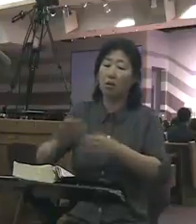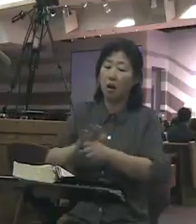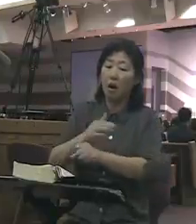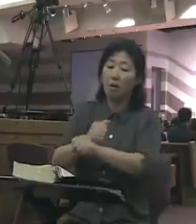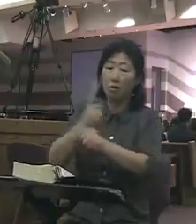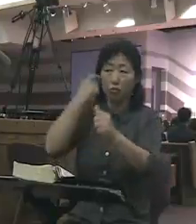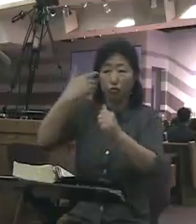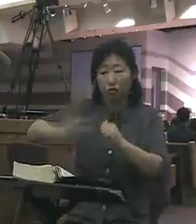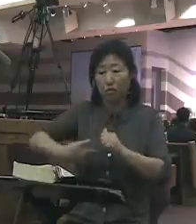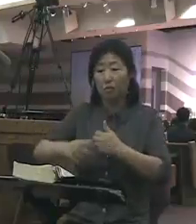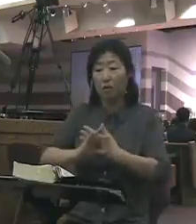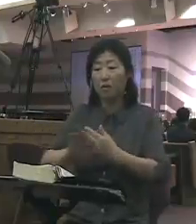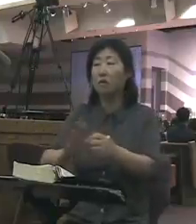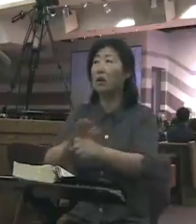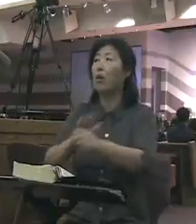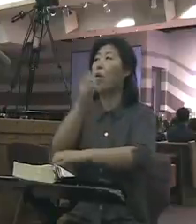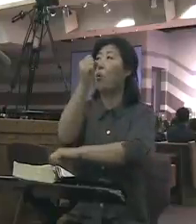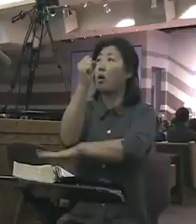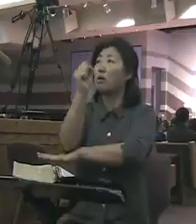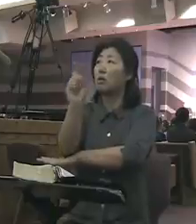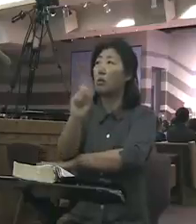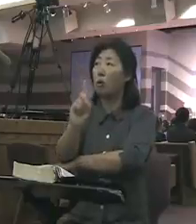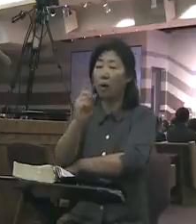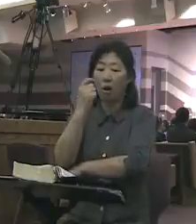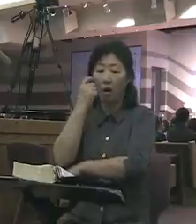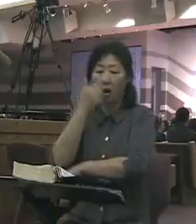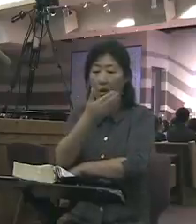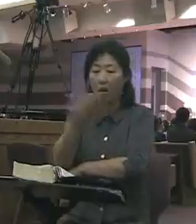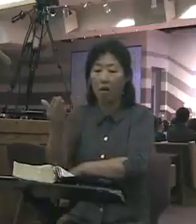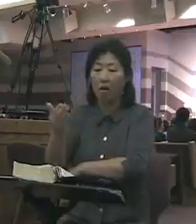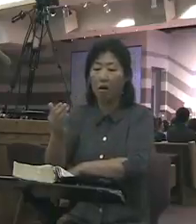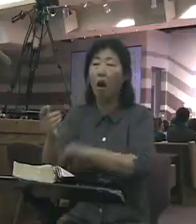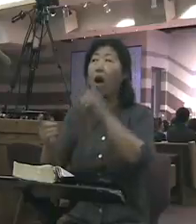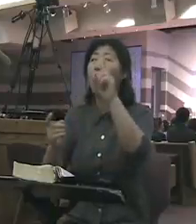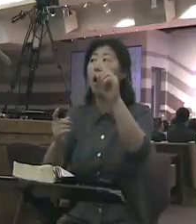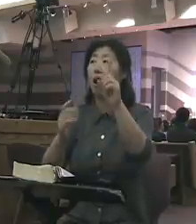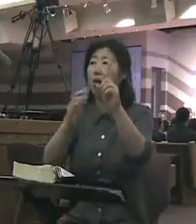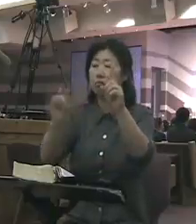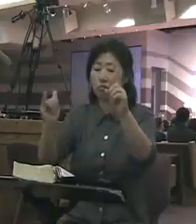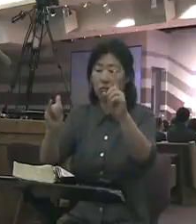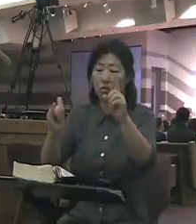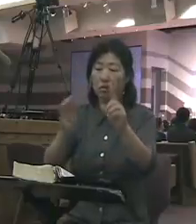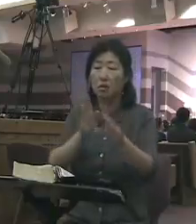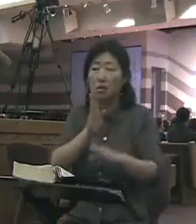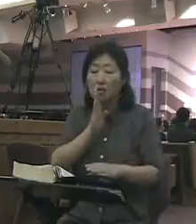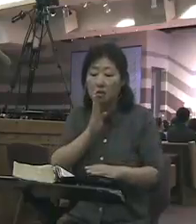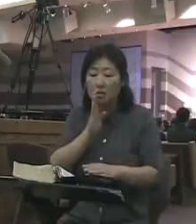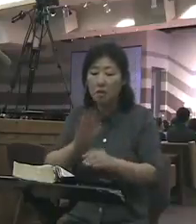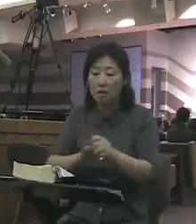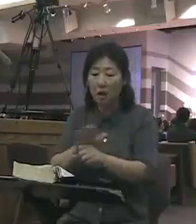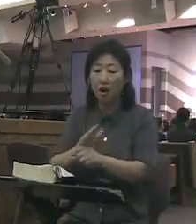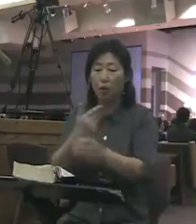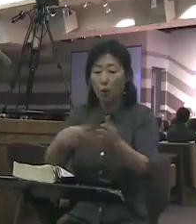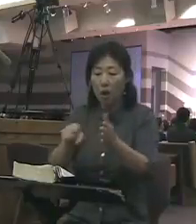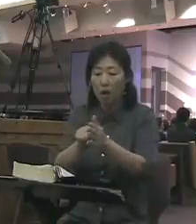물으시는데 사랑의 원칙은 무엇인가요? 그 한 분을 내가 진정 사랑하기 위해 다른 모든 것을 포기하는